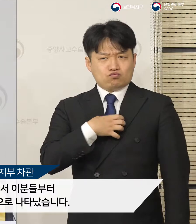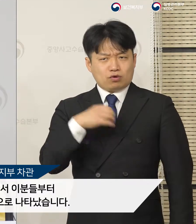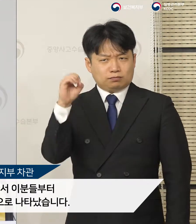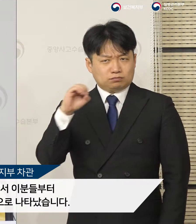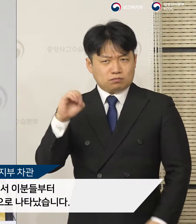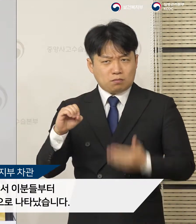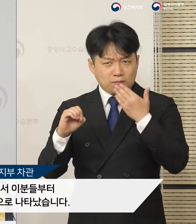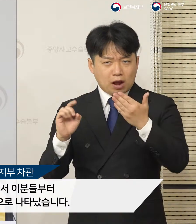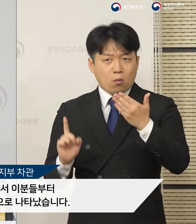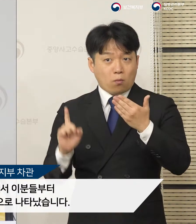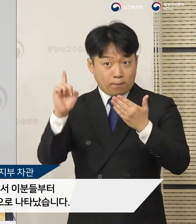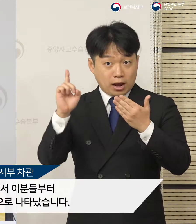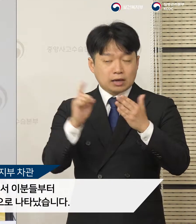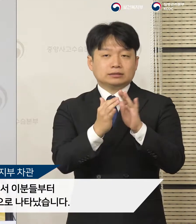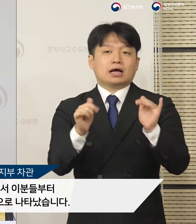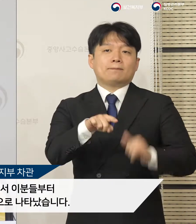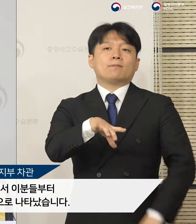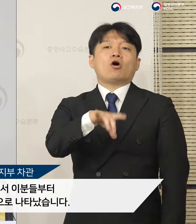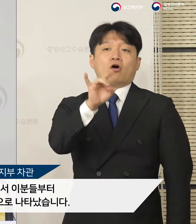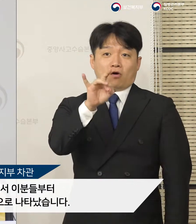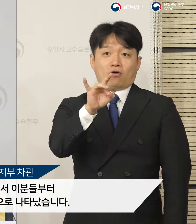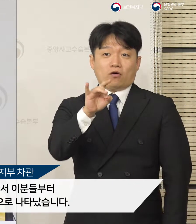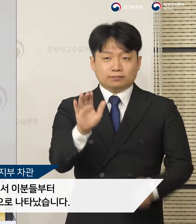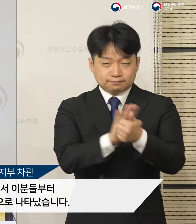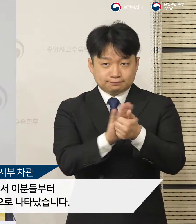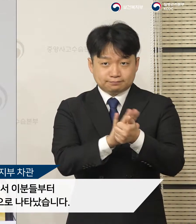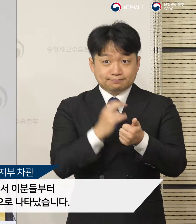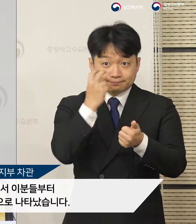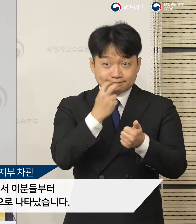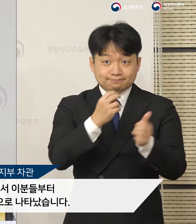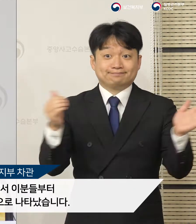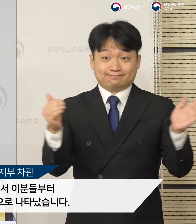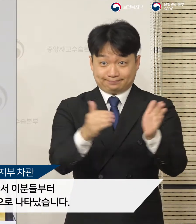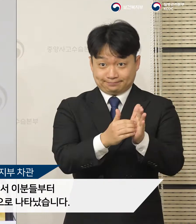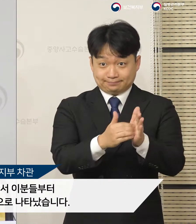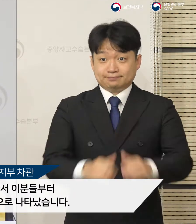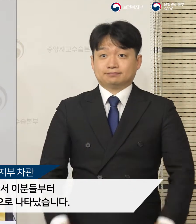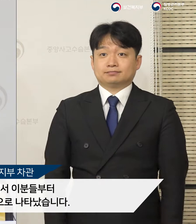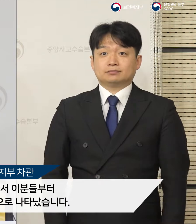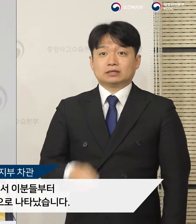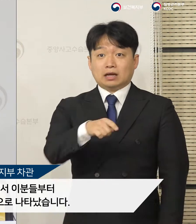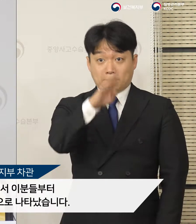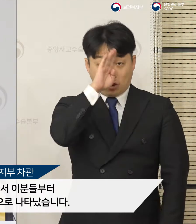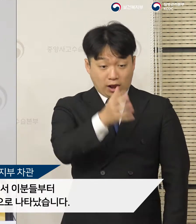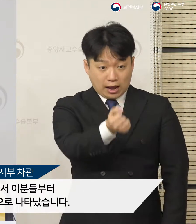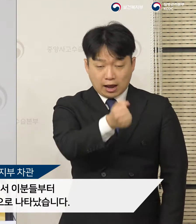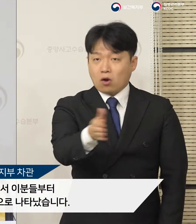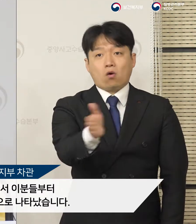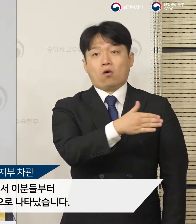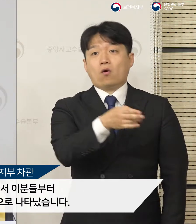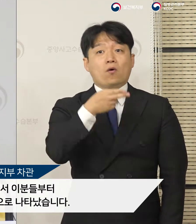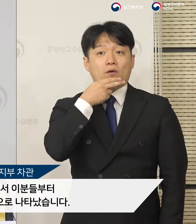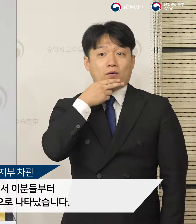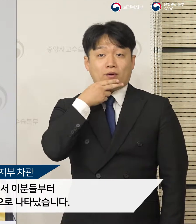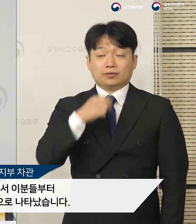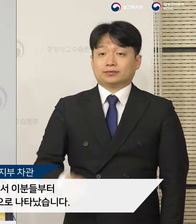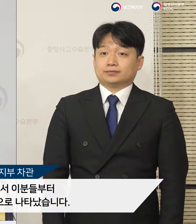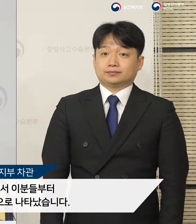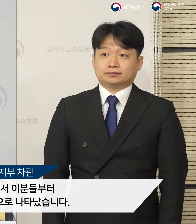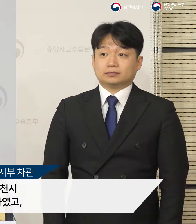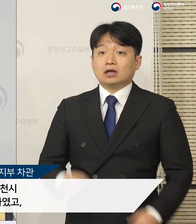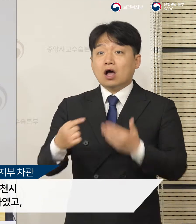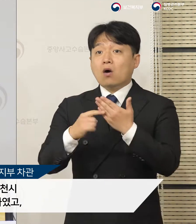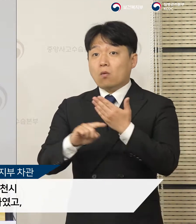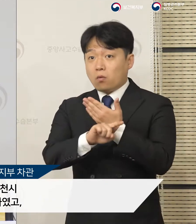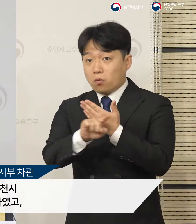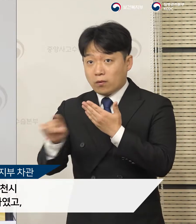위험성을 감안해서 이분들부터 최우선적으로 검사를 실시하였고 모두 음성으로 나타났습니다.